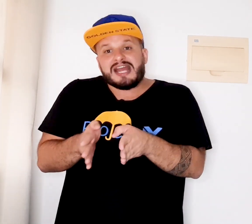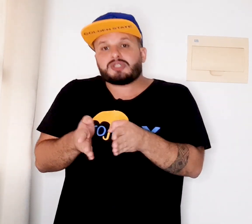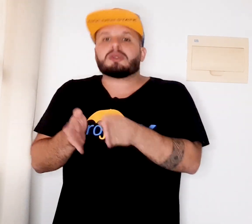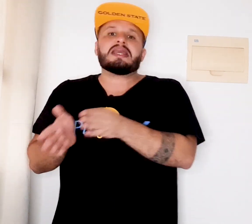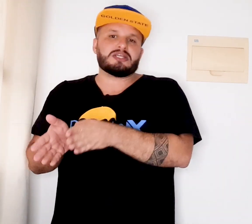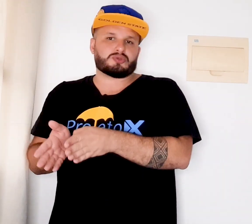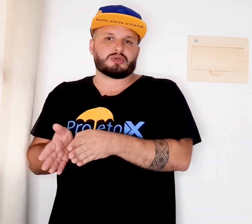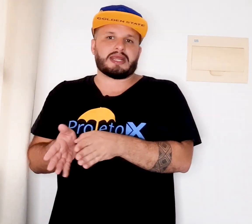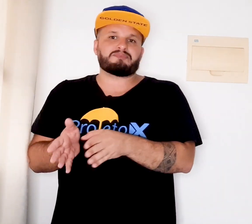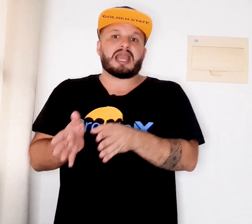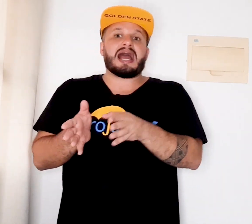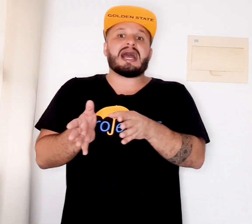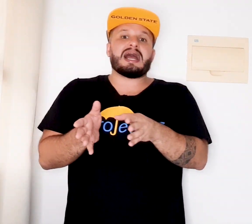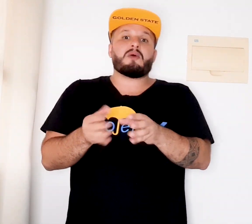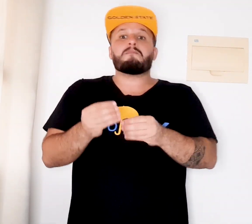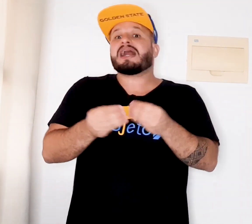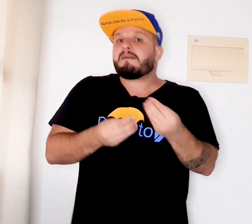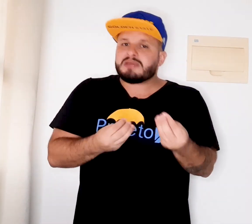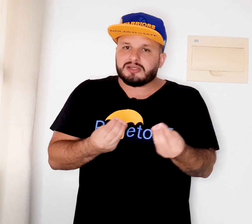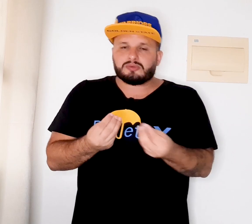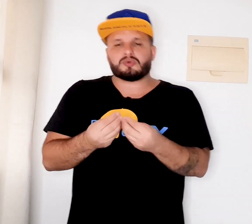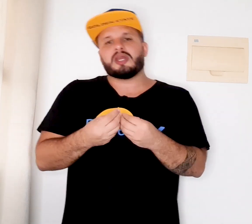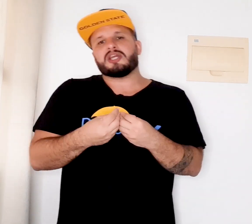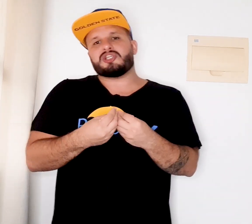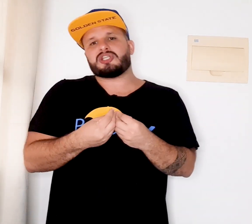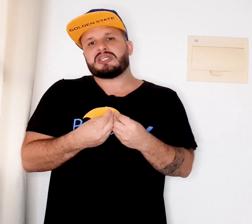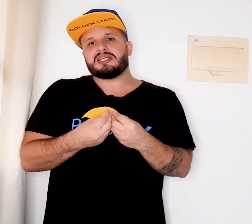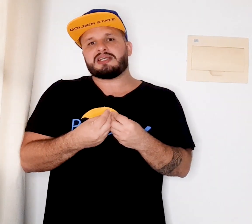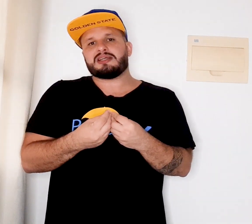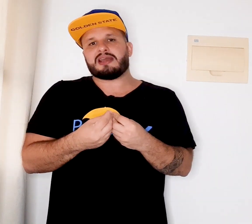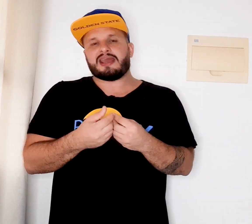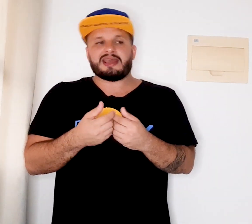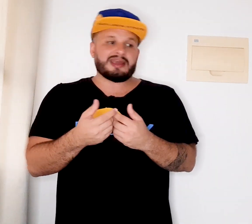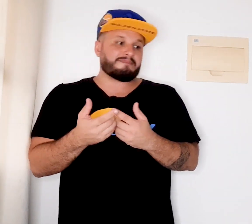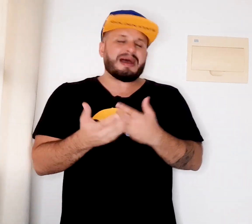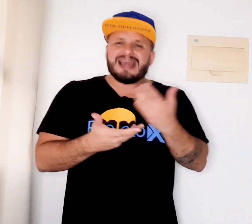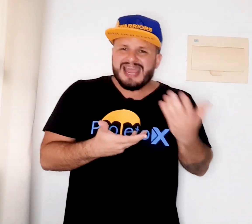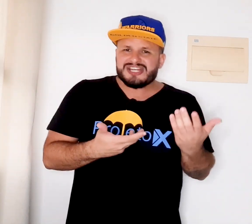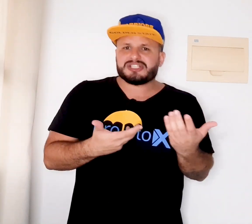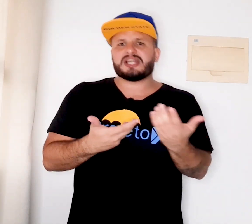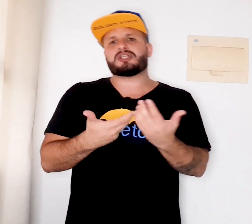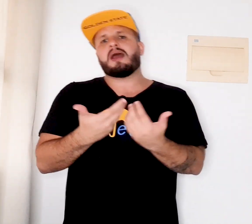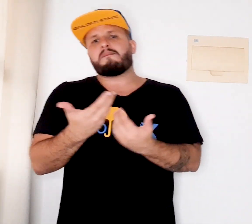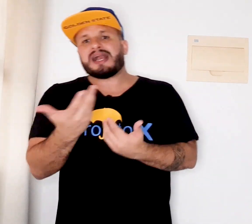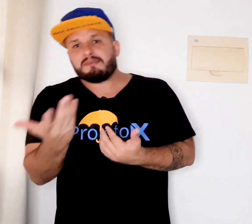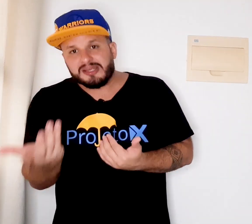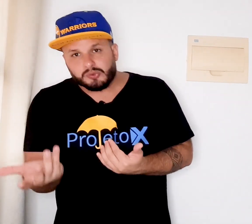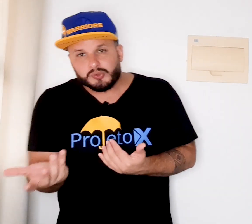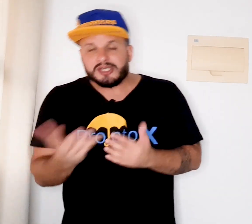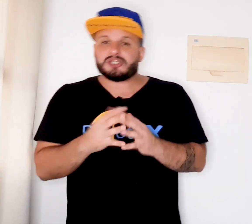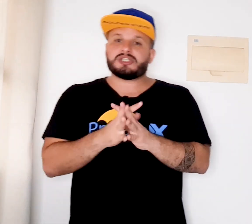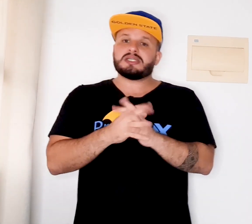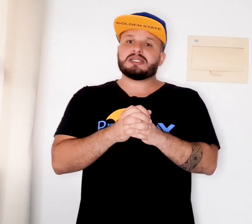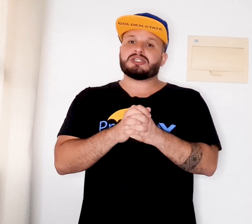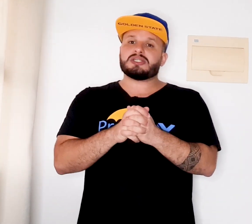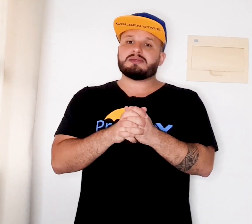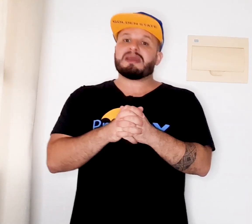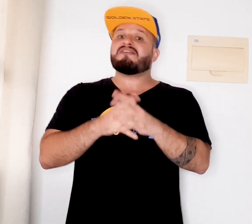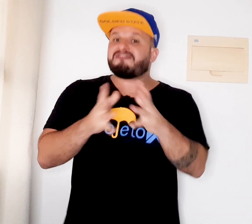do que isso, né? O pagamento de palestras, pagamento de